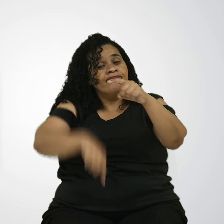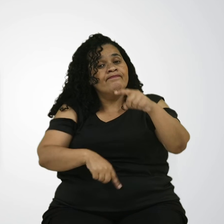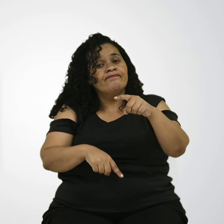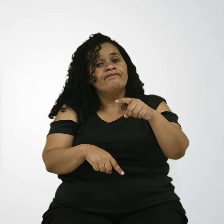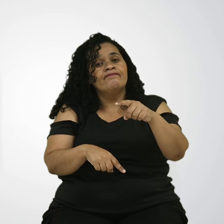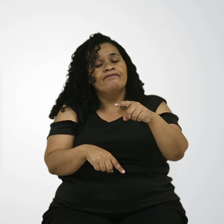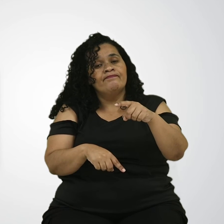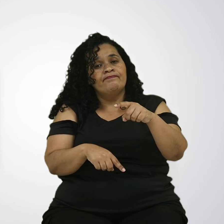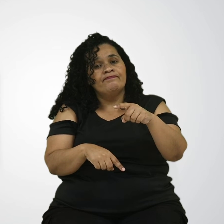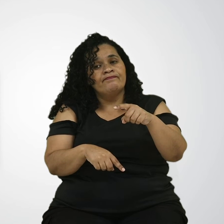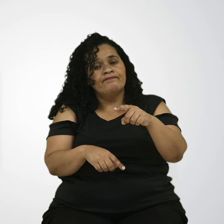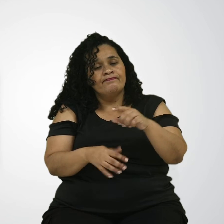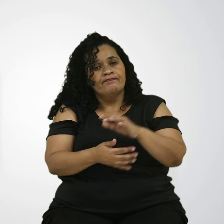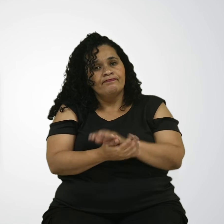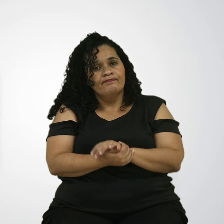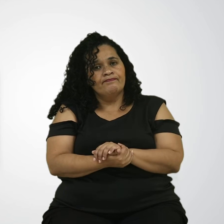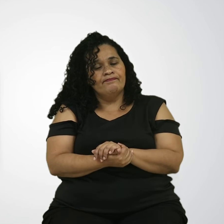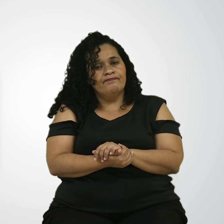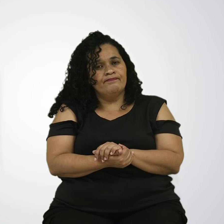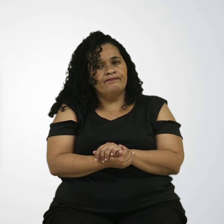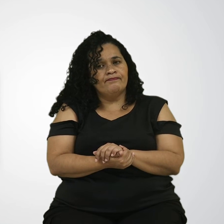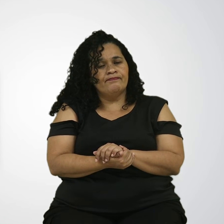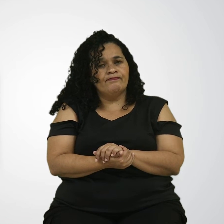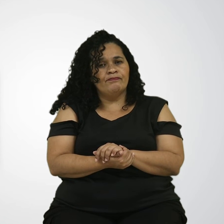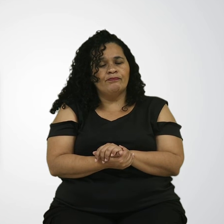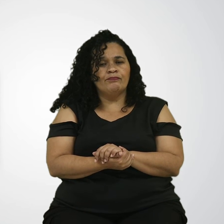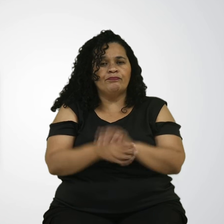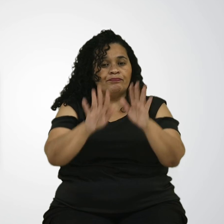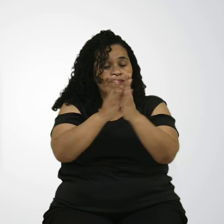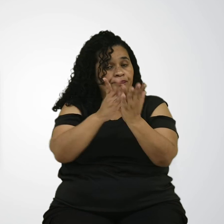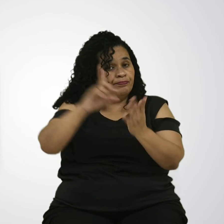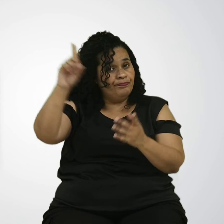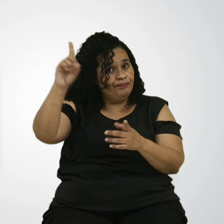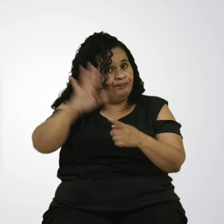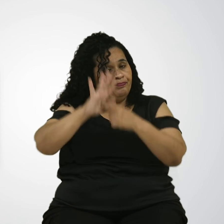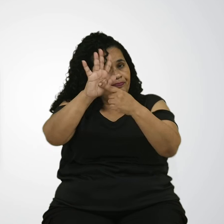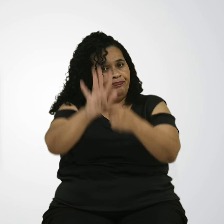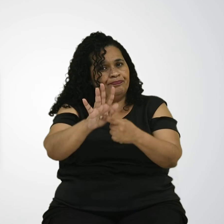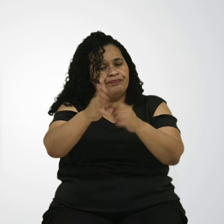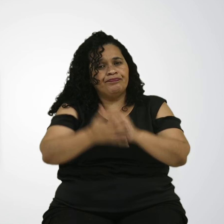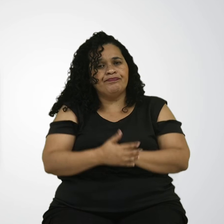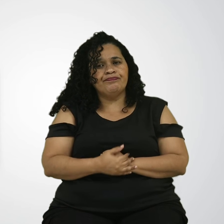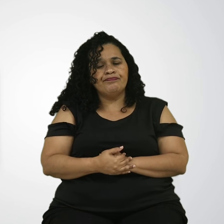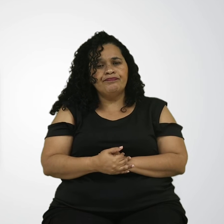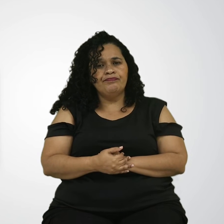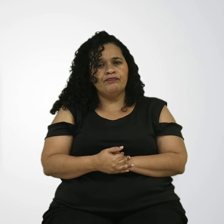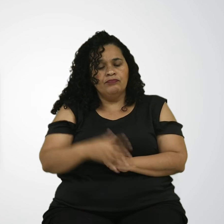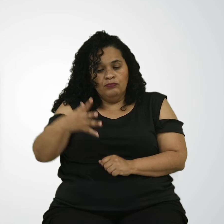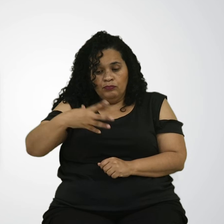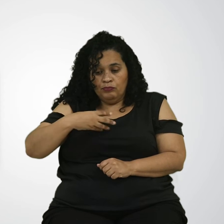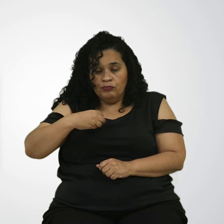eu vou entrar aqui porque nós citamos Provérbios. A Bíblia fala de filhos sendo disciplinados.